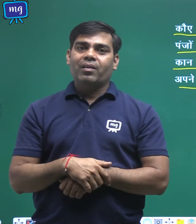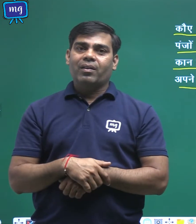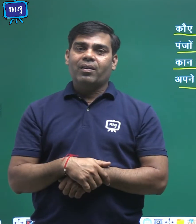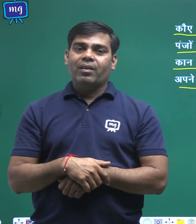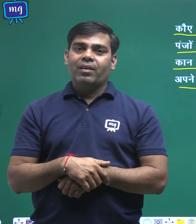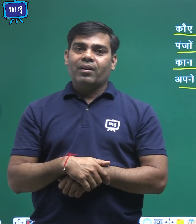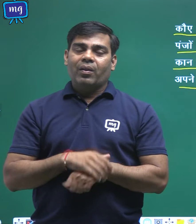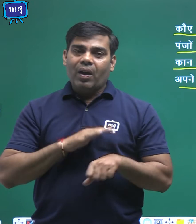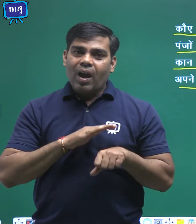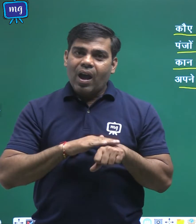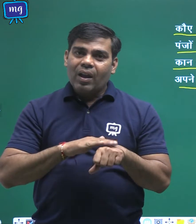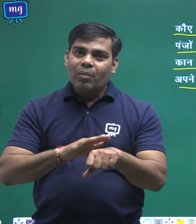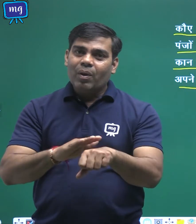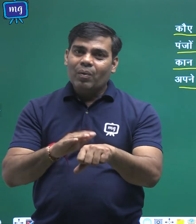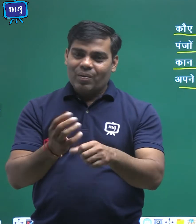अनुभव पाया है।